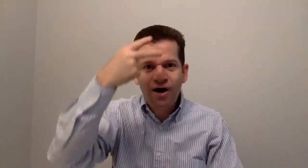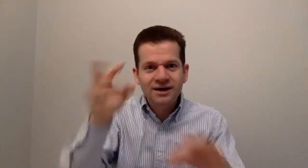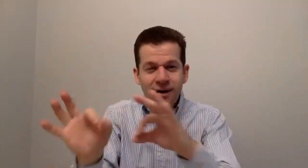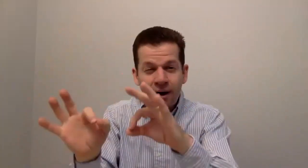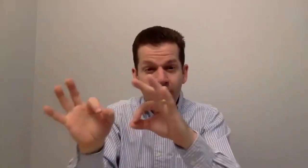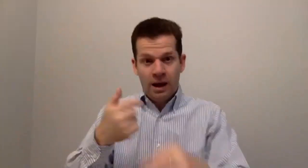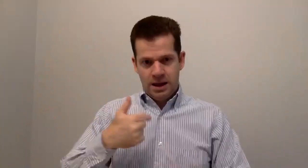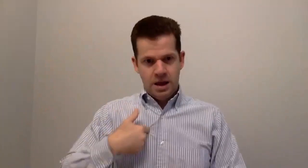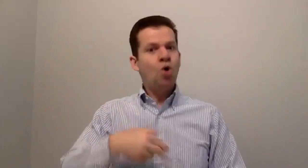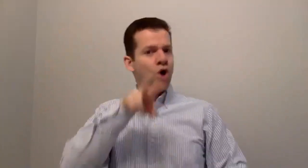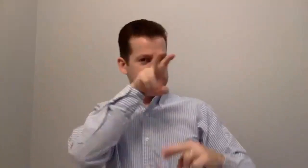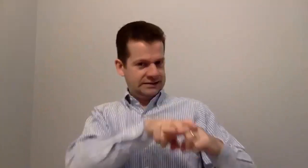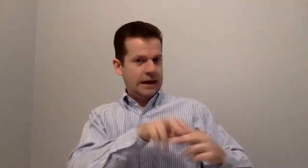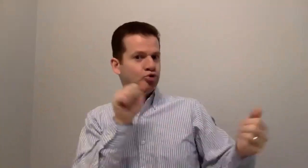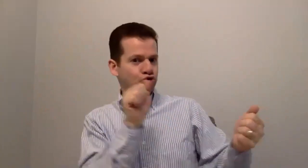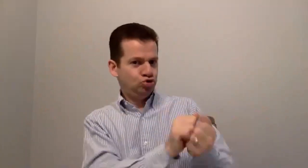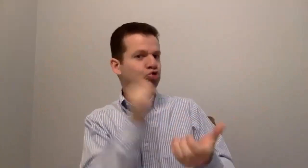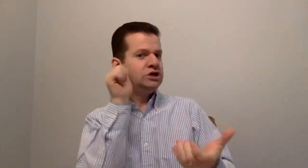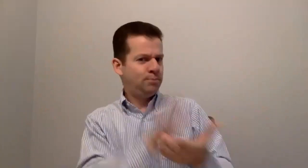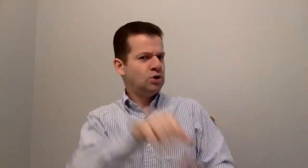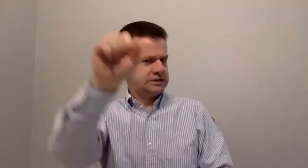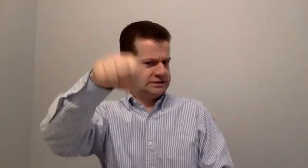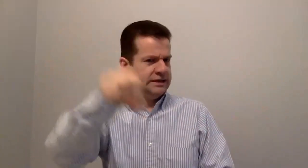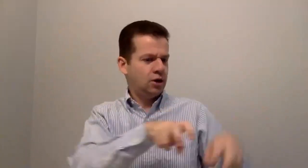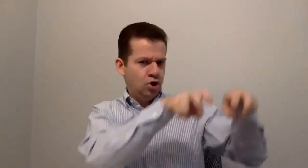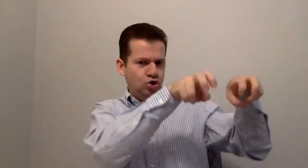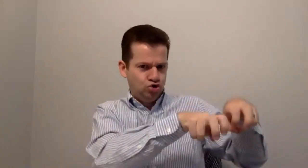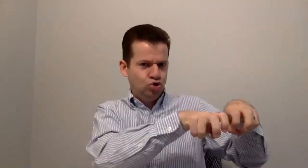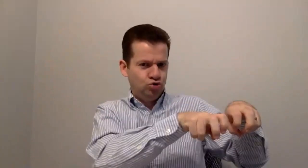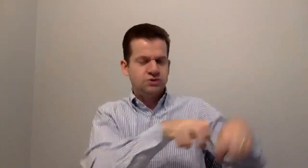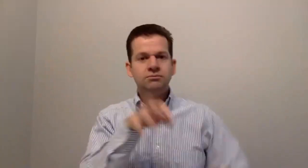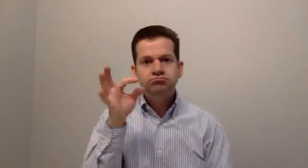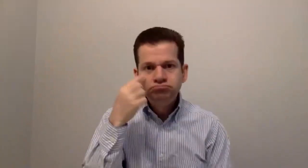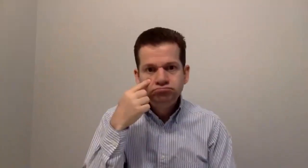2 horas. Eu sentado junto à esposa, sim, juntos.